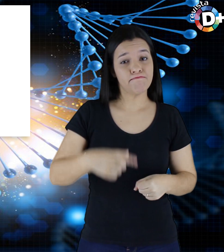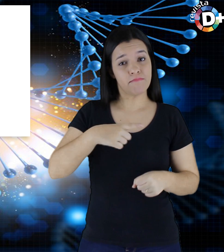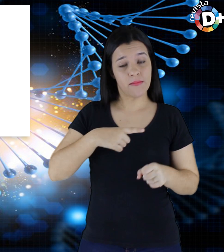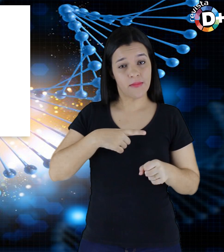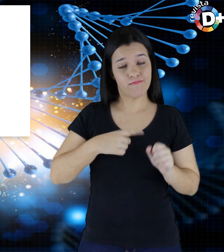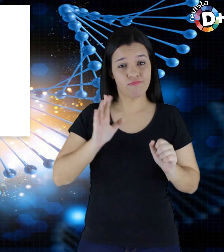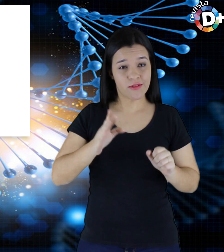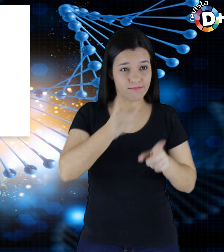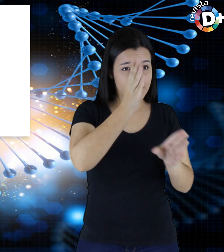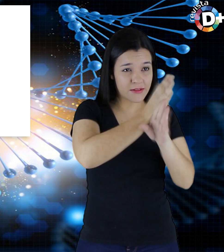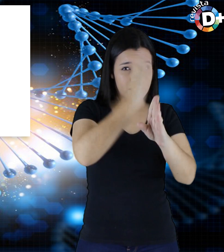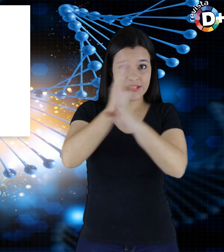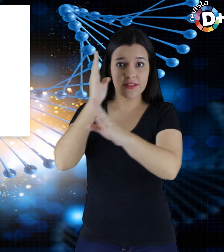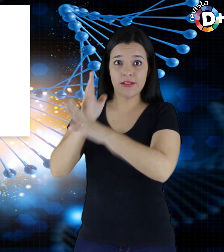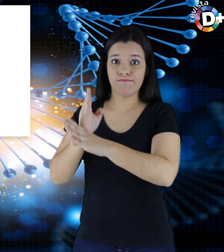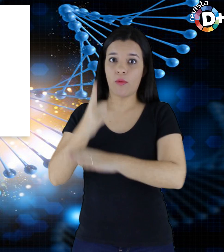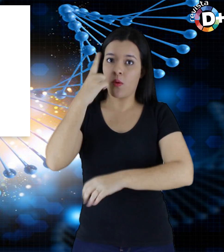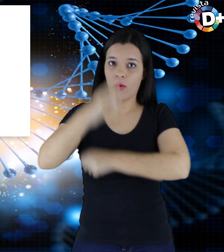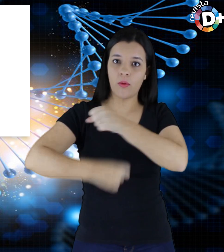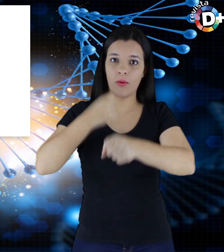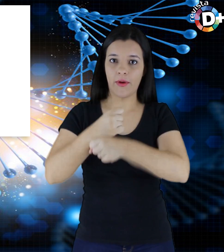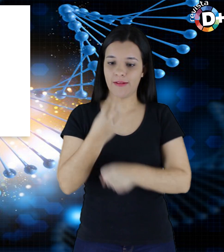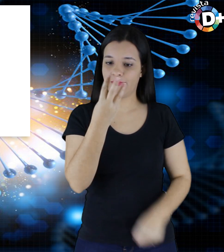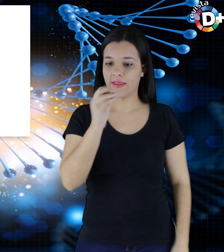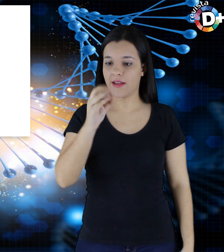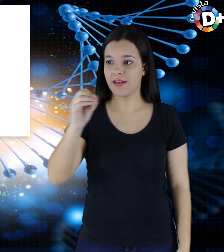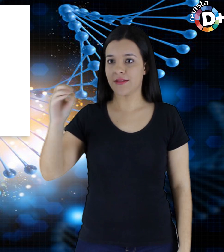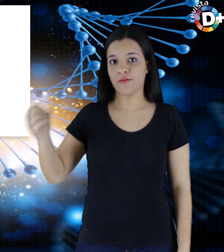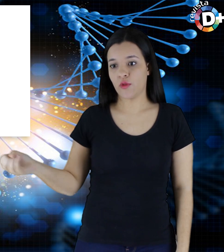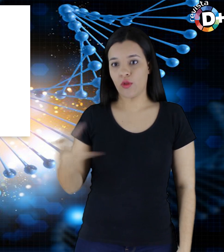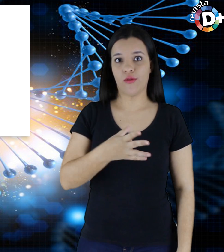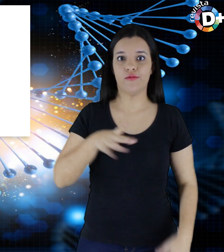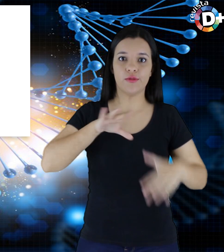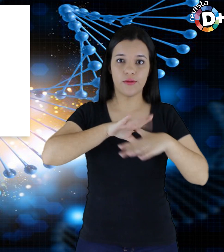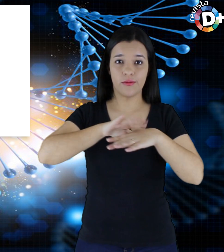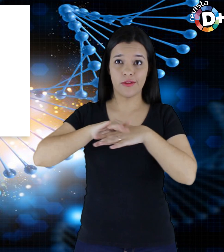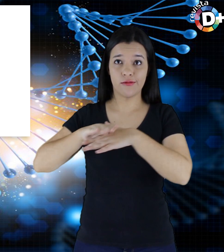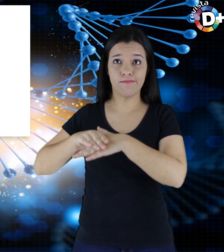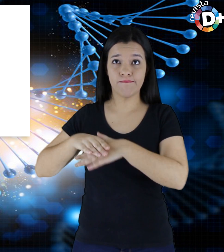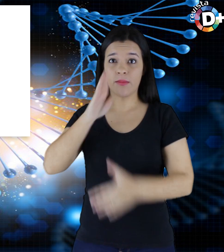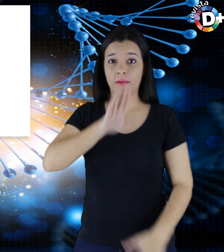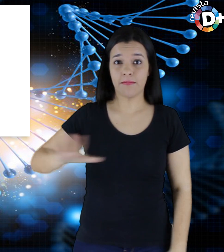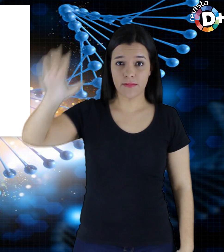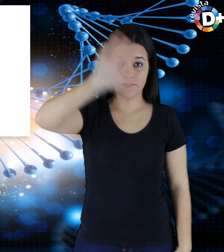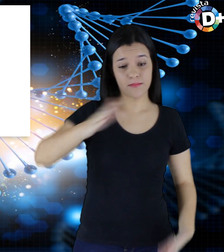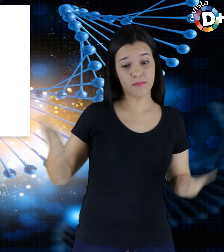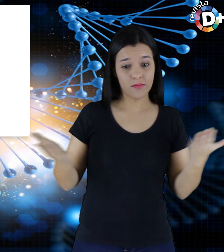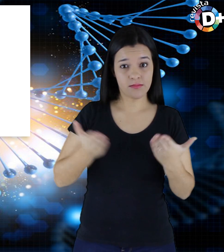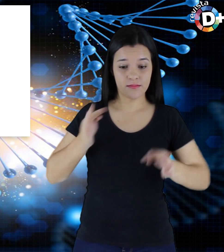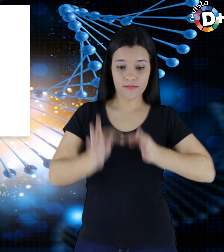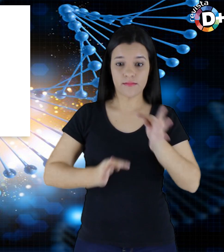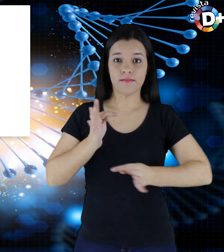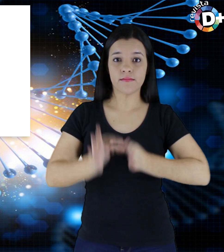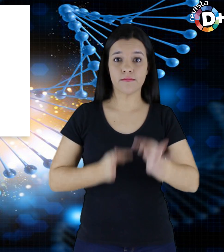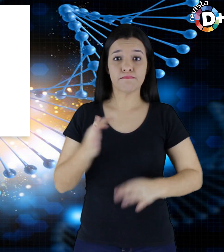novos casos surgem por ano da AME tipo 1. No país, o tratamento